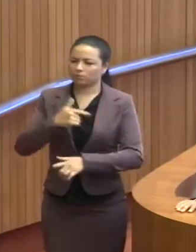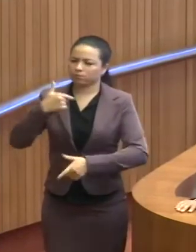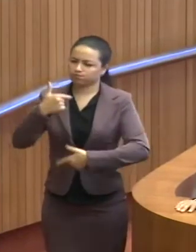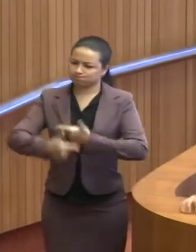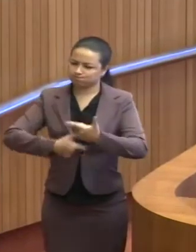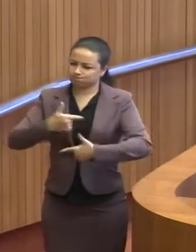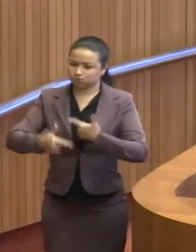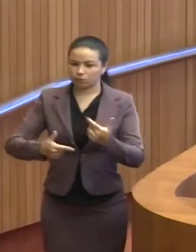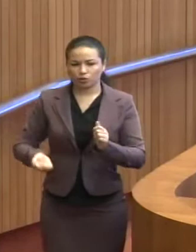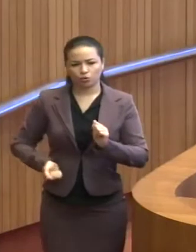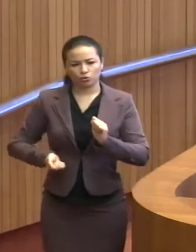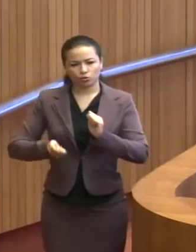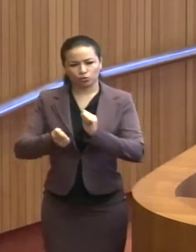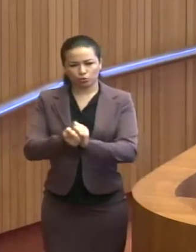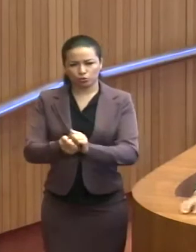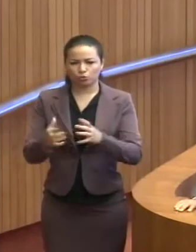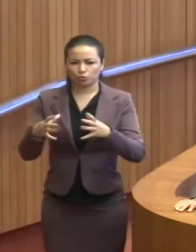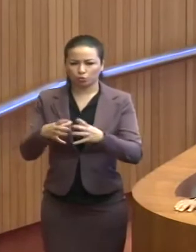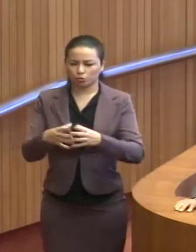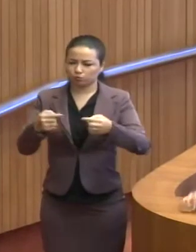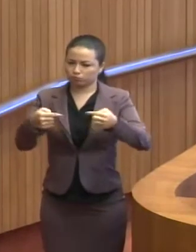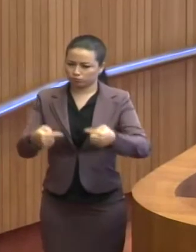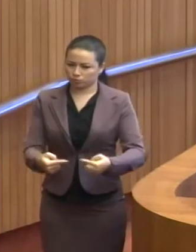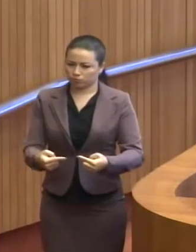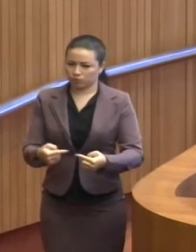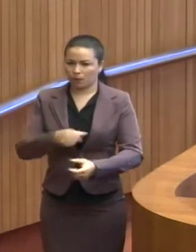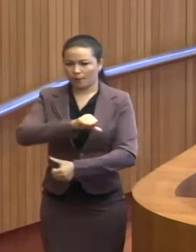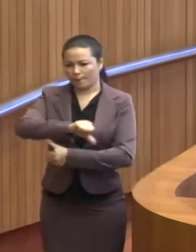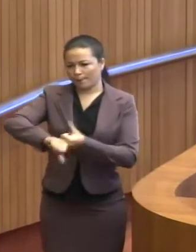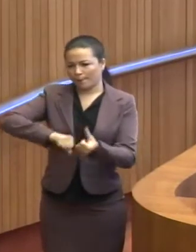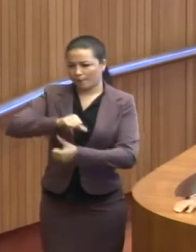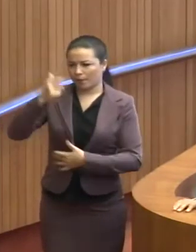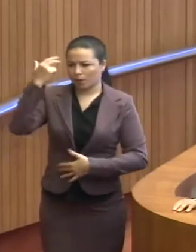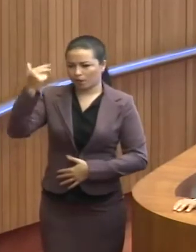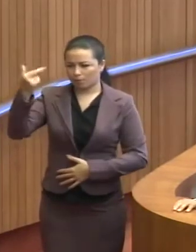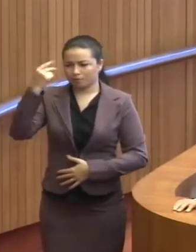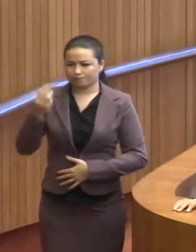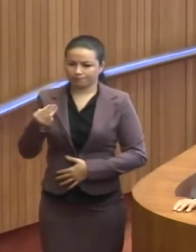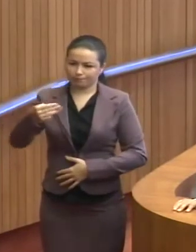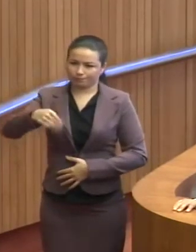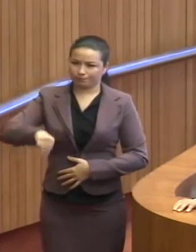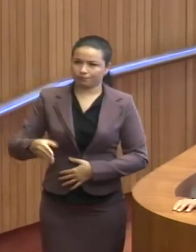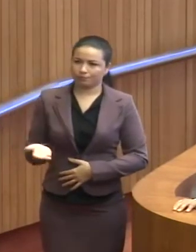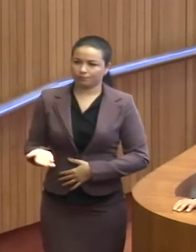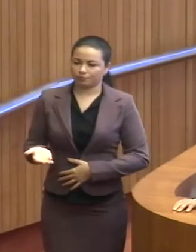batalha. Junto com a oposição, para mudar a história do Maranhão.